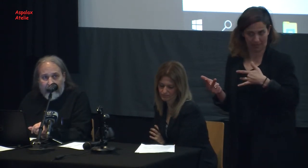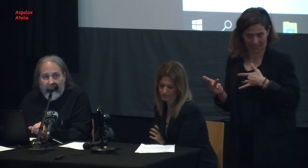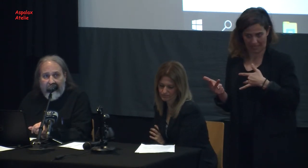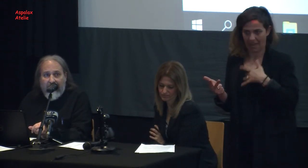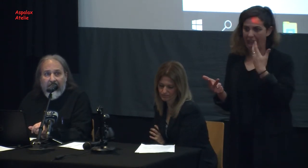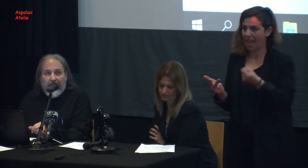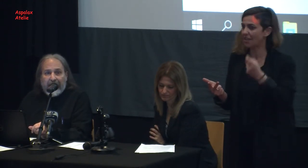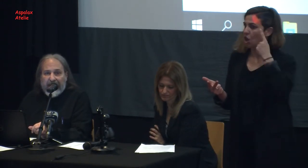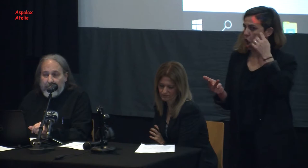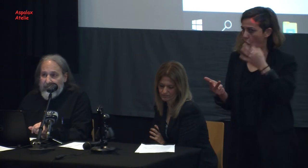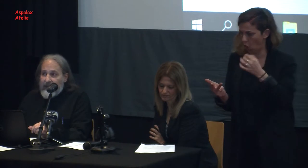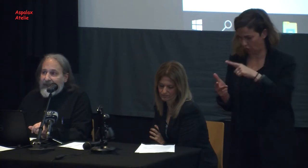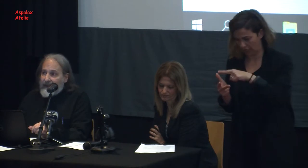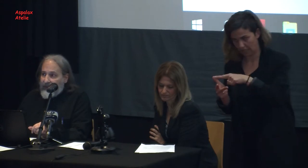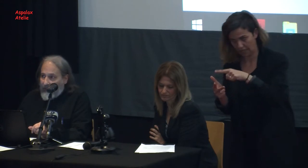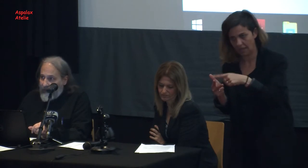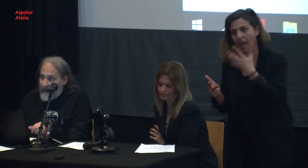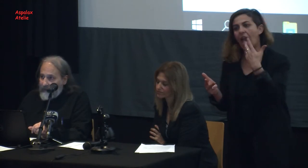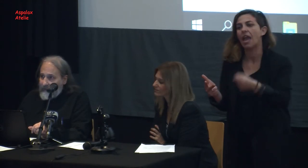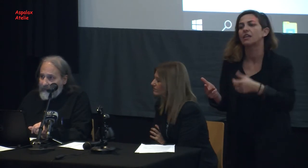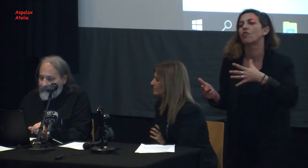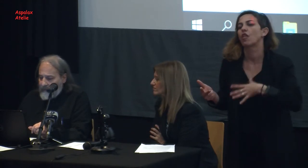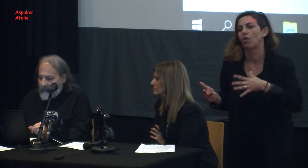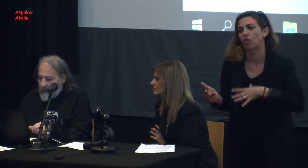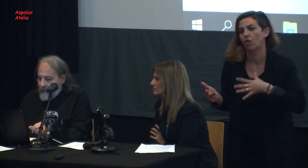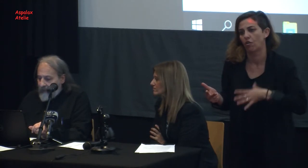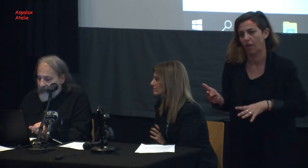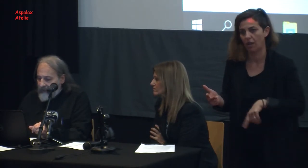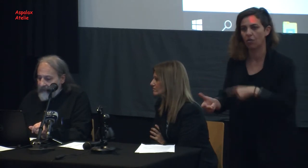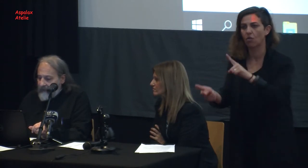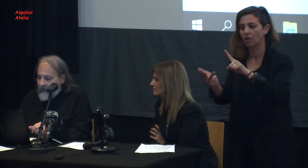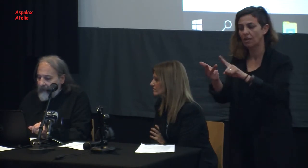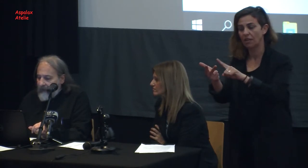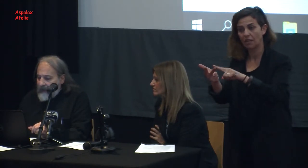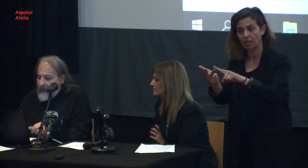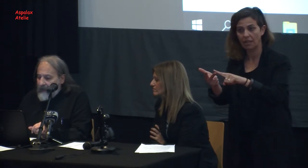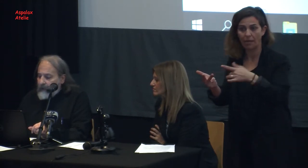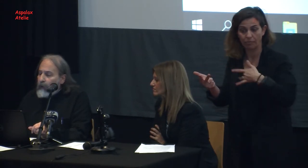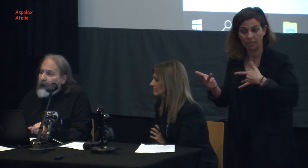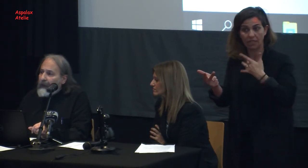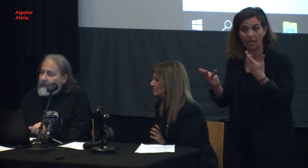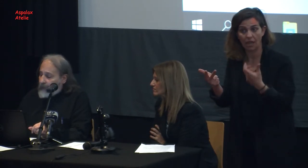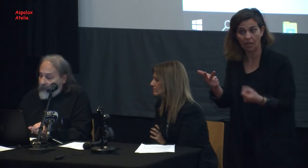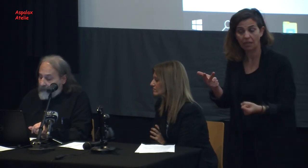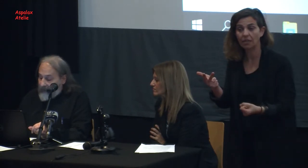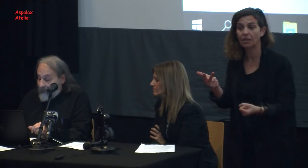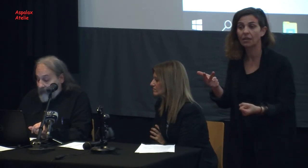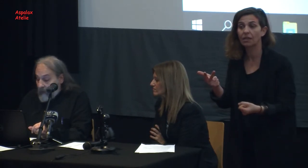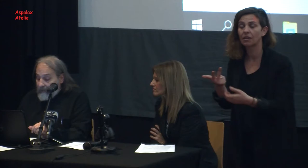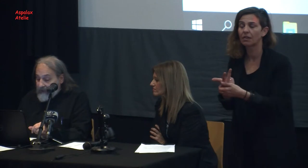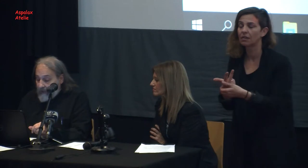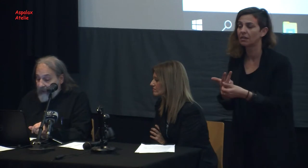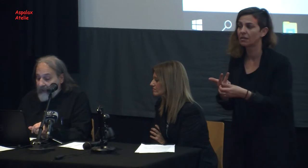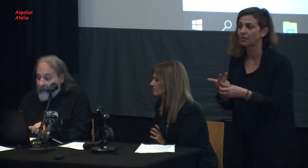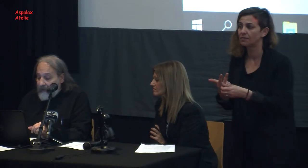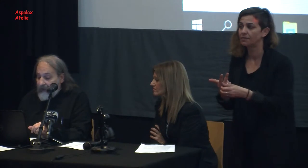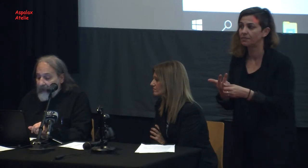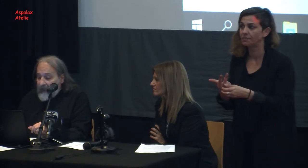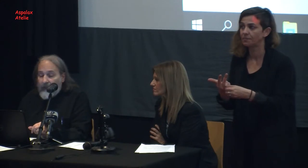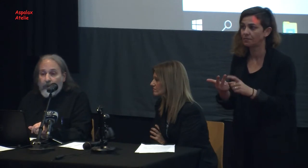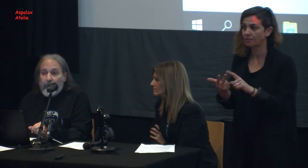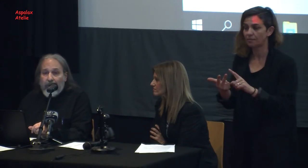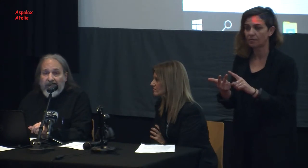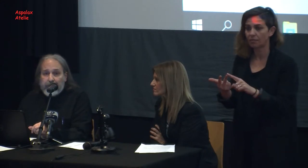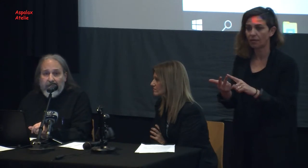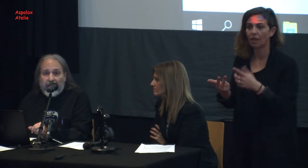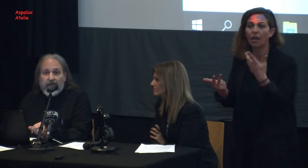σκέφτεται, επιθυμεί και θέλει, το θυμοειδές, και το επιθυμητικό, με συγχωρείτε,